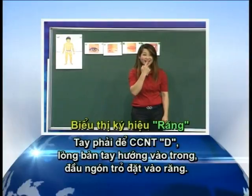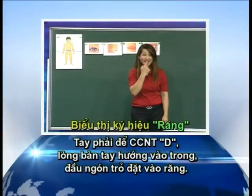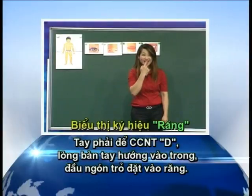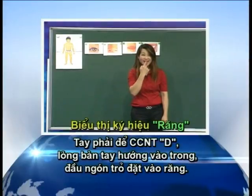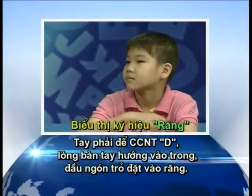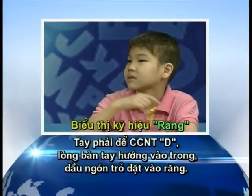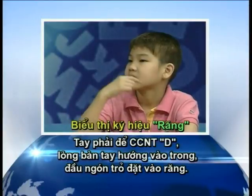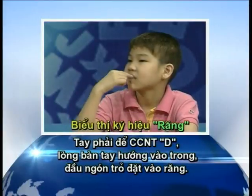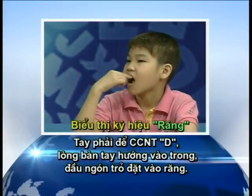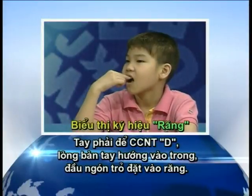vào đuôi mắt phải